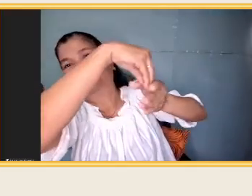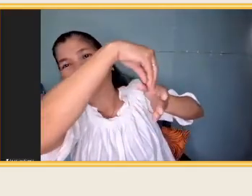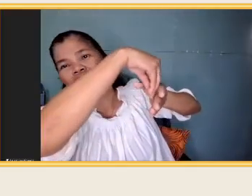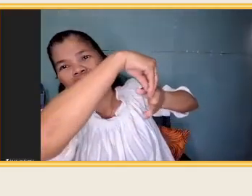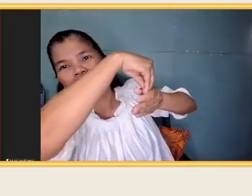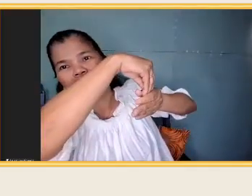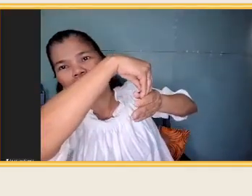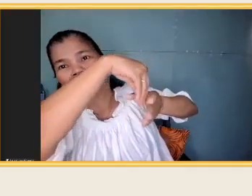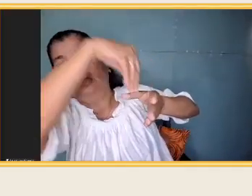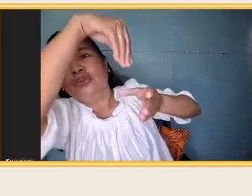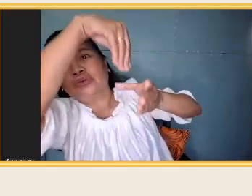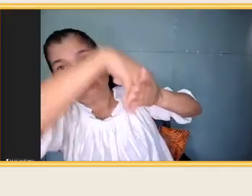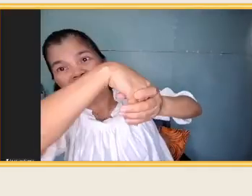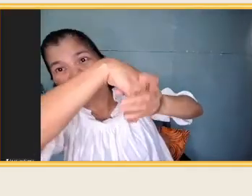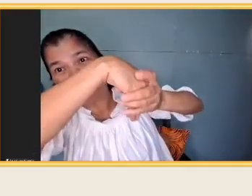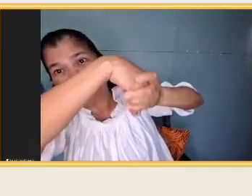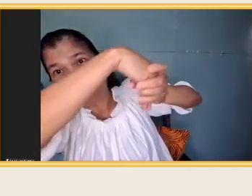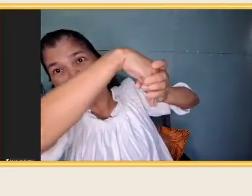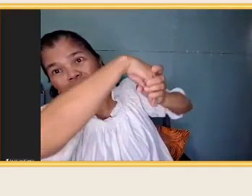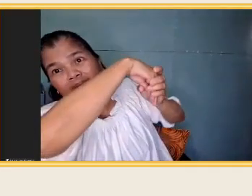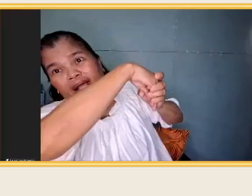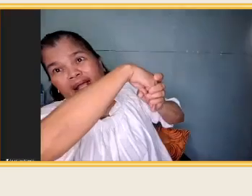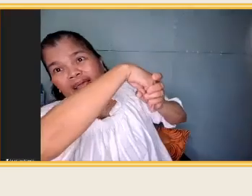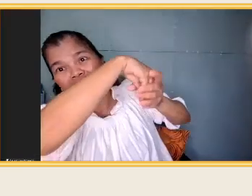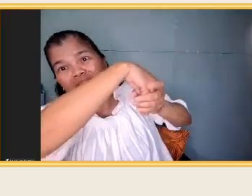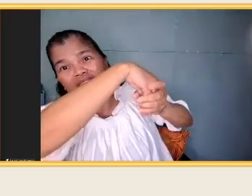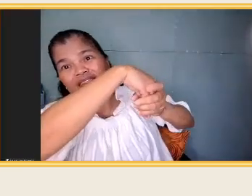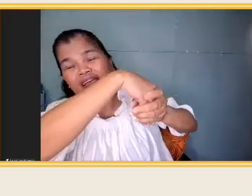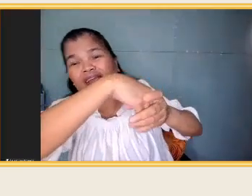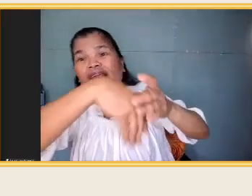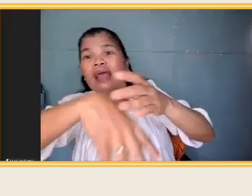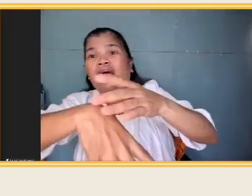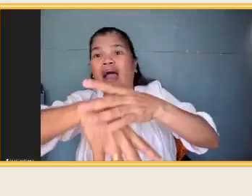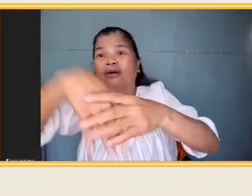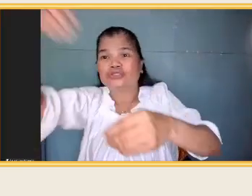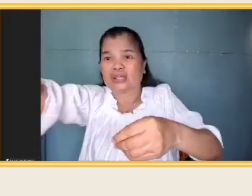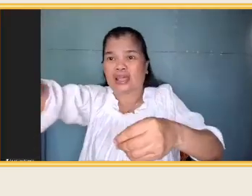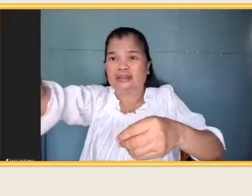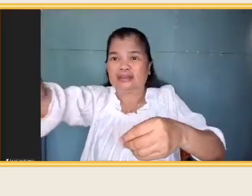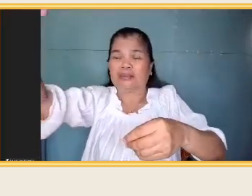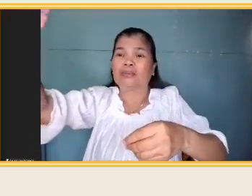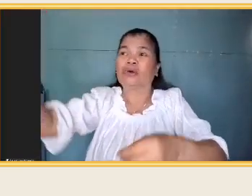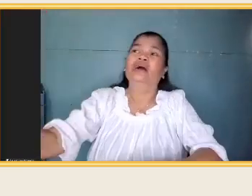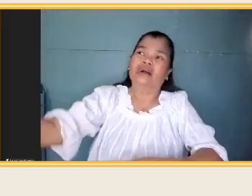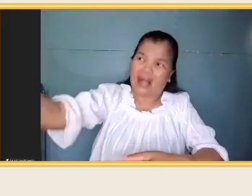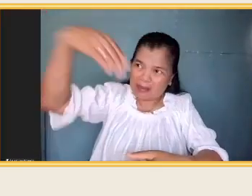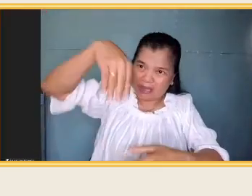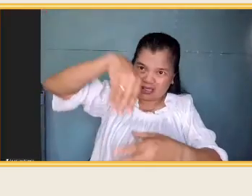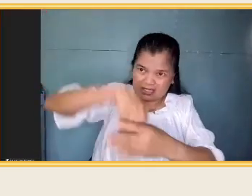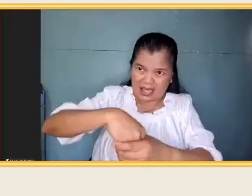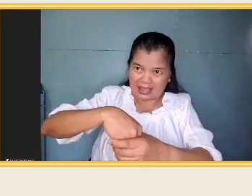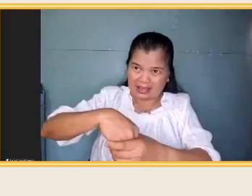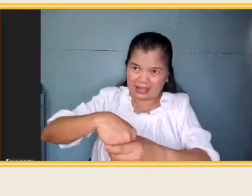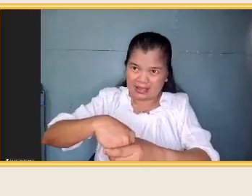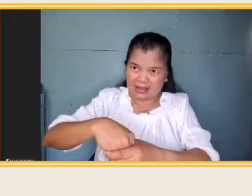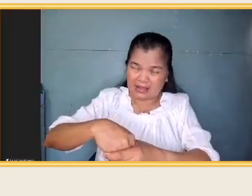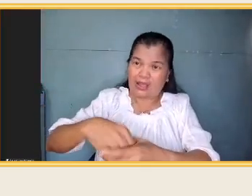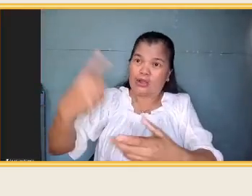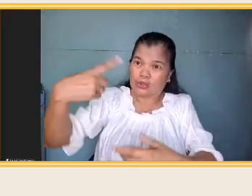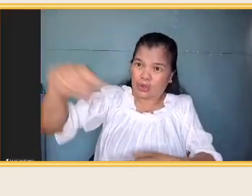in ganyan lang, para inipit mo lang. Yung inside sa loob talaga. Inside. Then outside. Sabihin mo, come